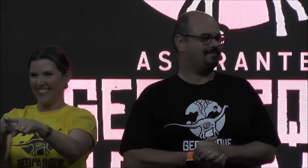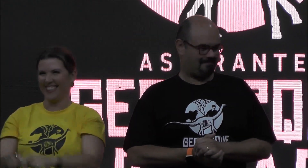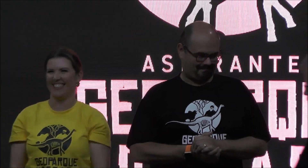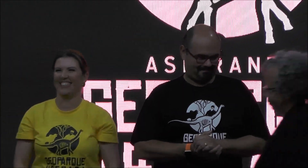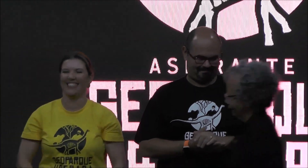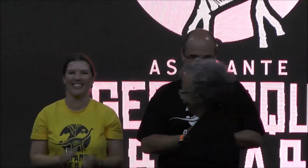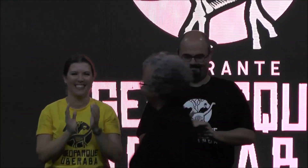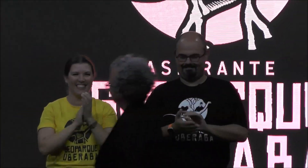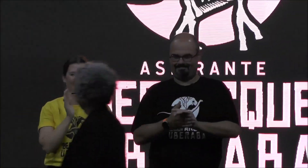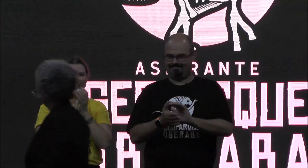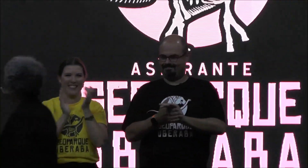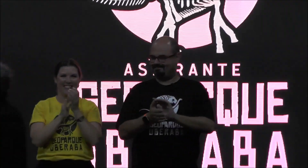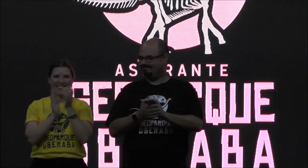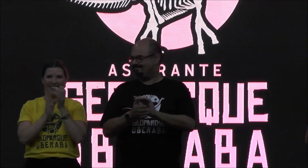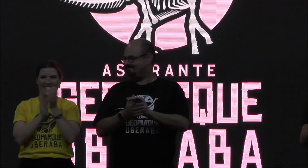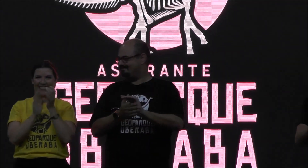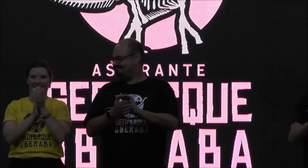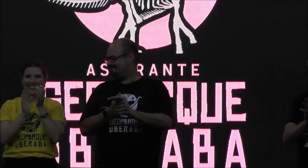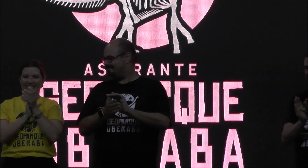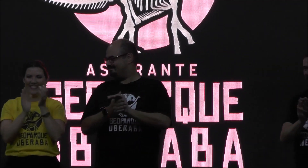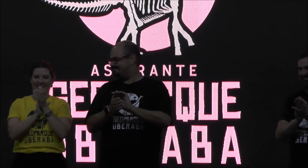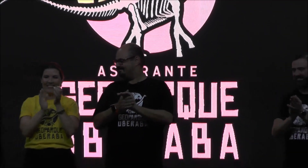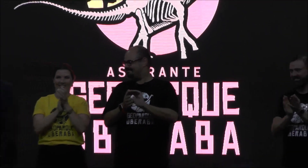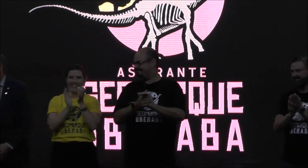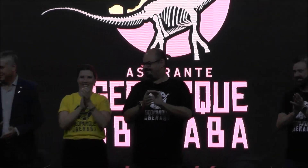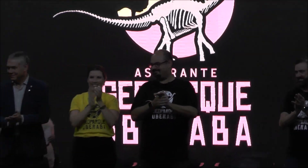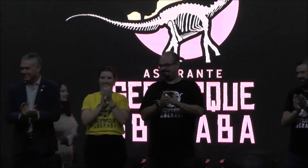Vieira Barbosa.